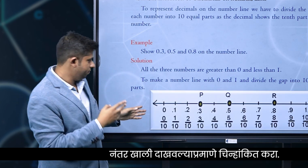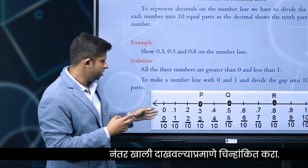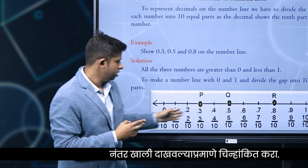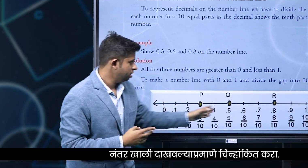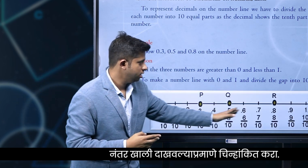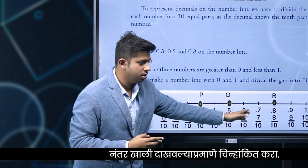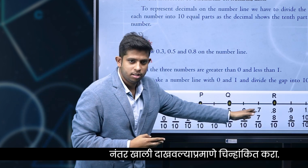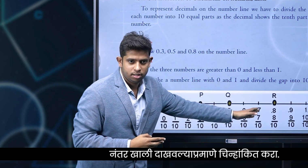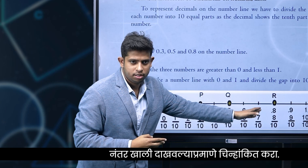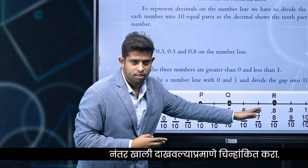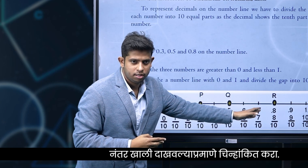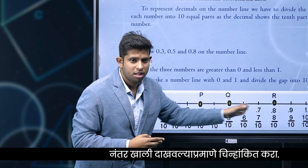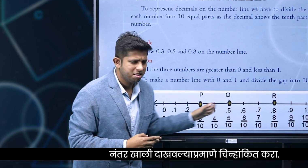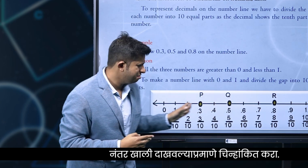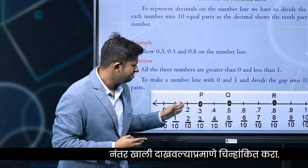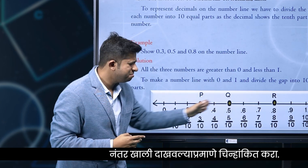नंतर खाली दाखवल्याप्रमाणे चिन्हांकित करा.